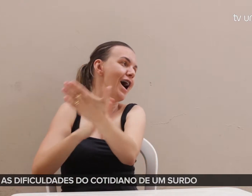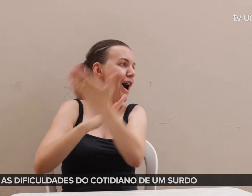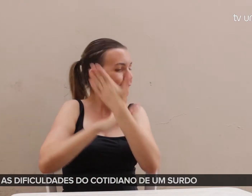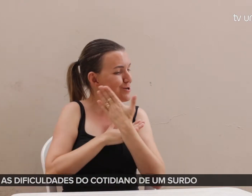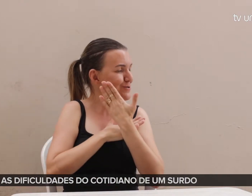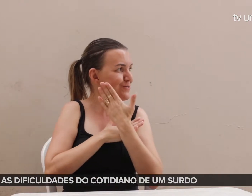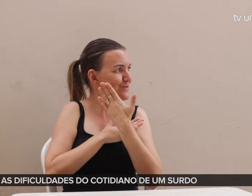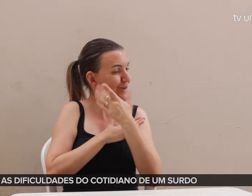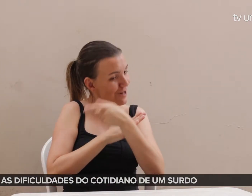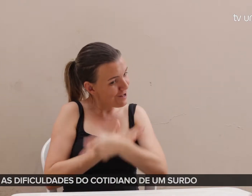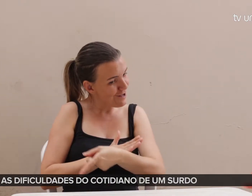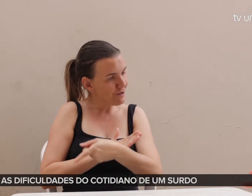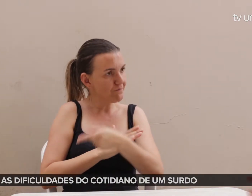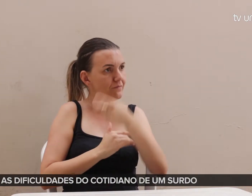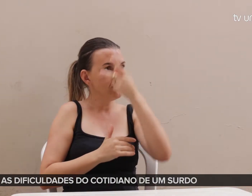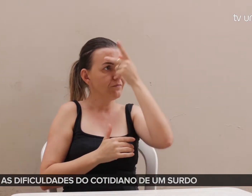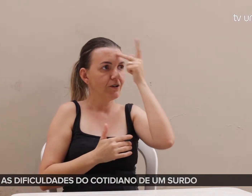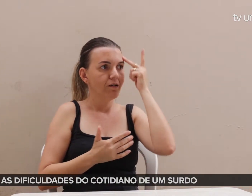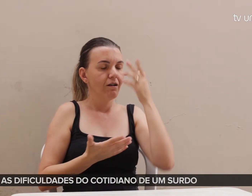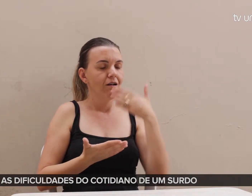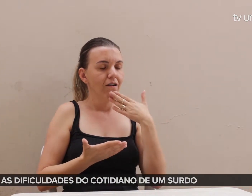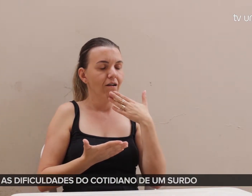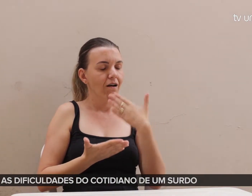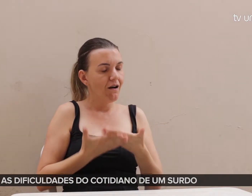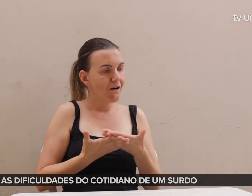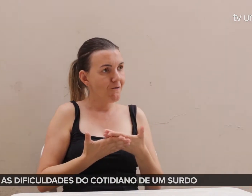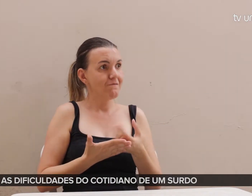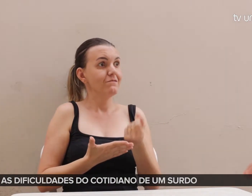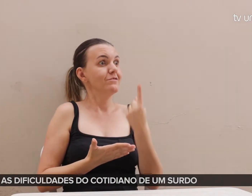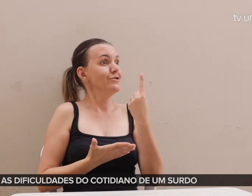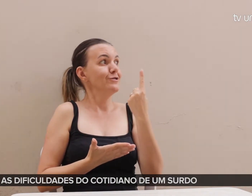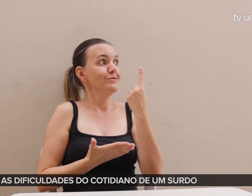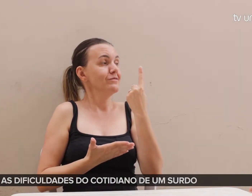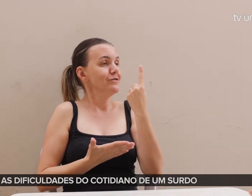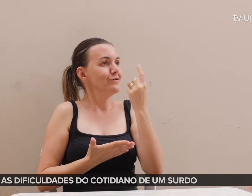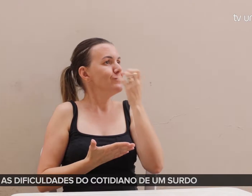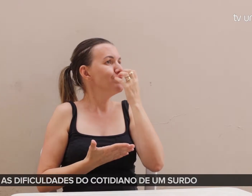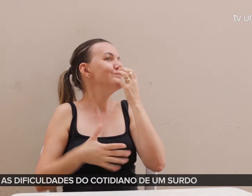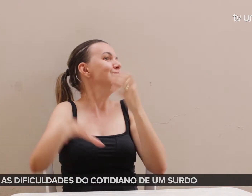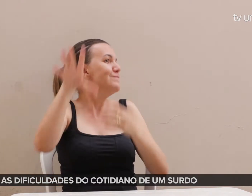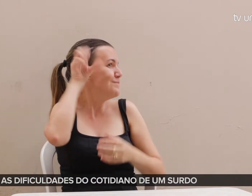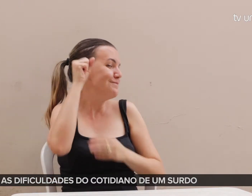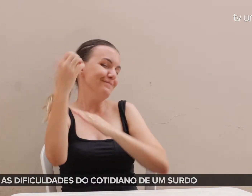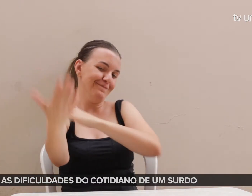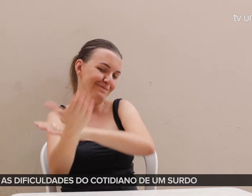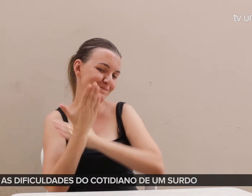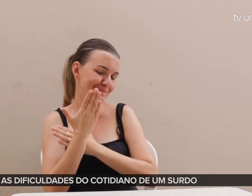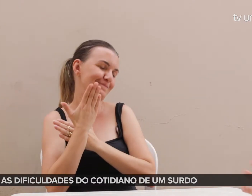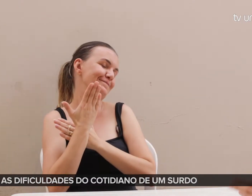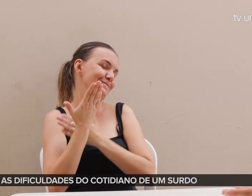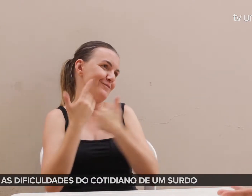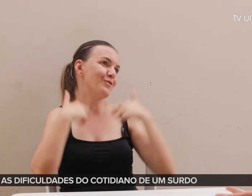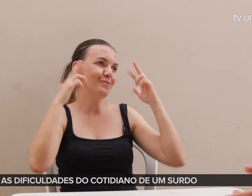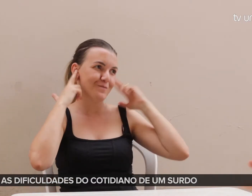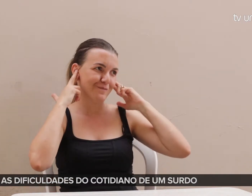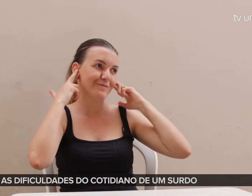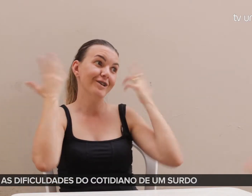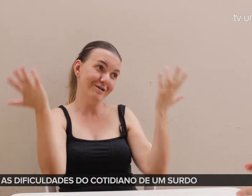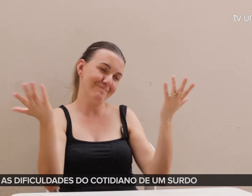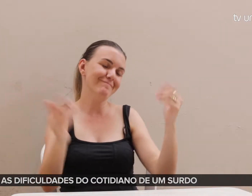ajudou, que ao ouvir foi me chamar e ficou latindo em direção ao portão, porque ele ouve e ele ajuda nós